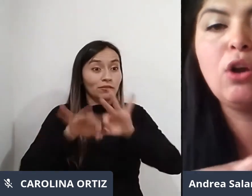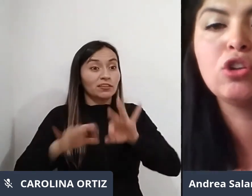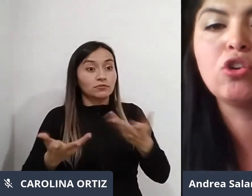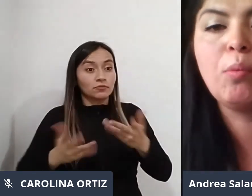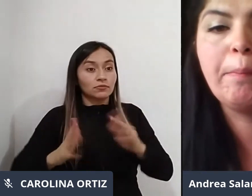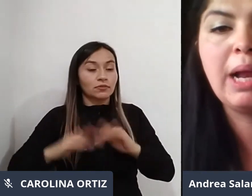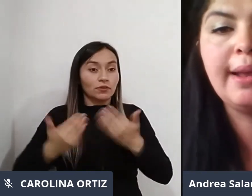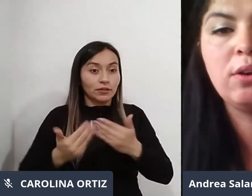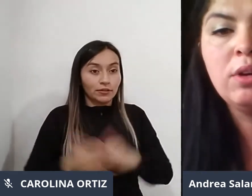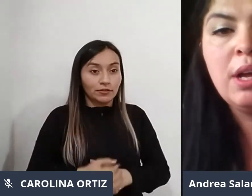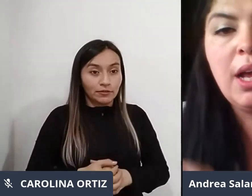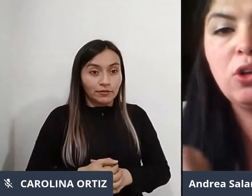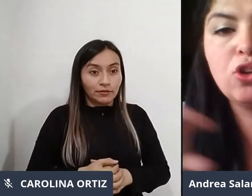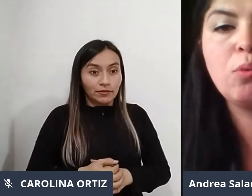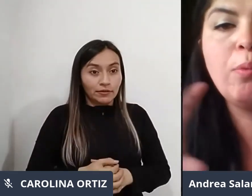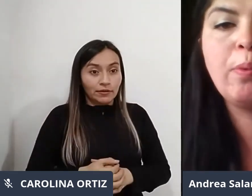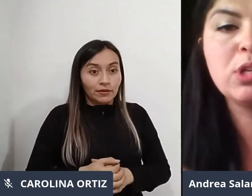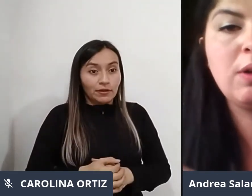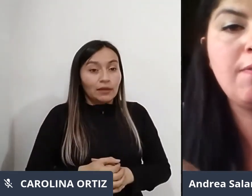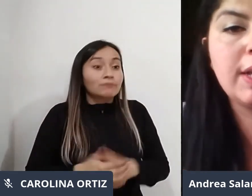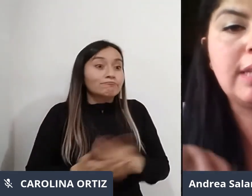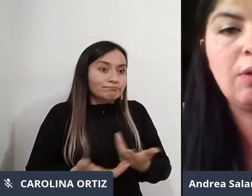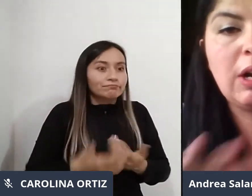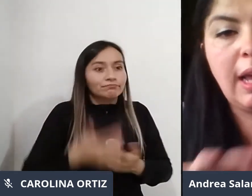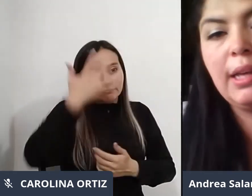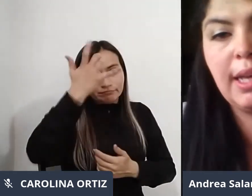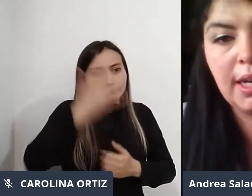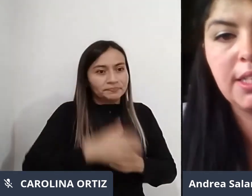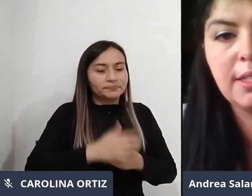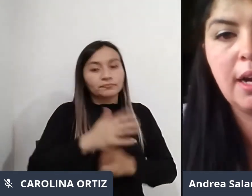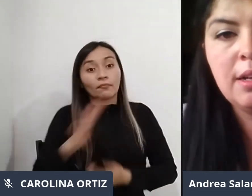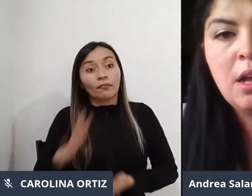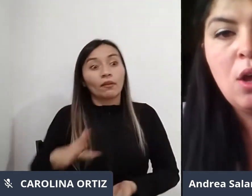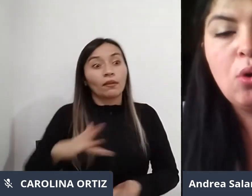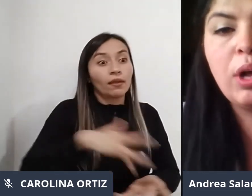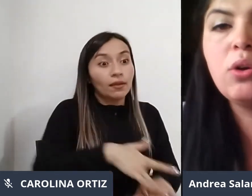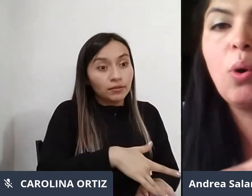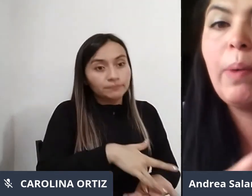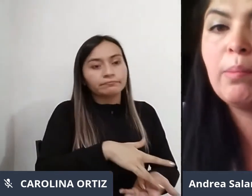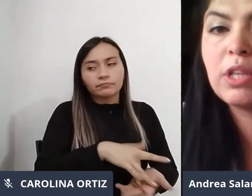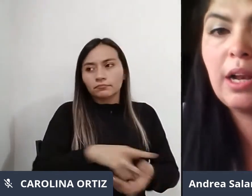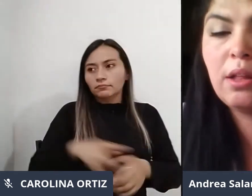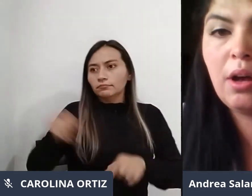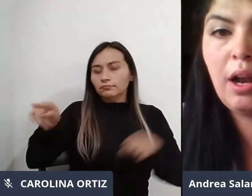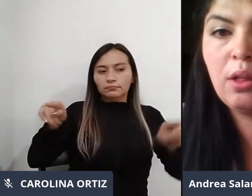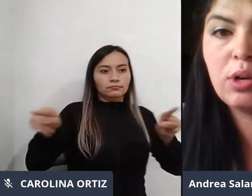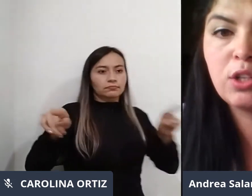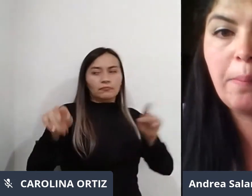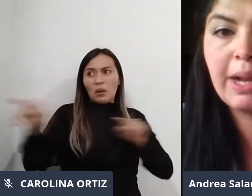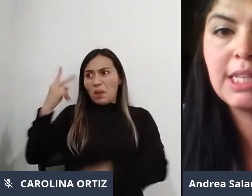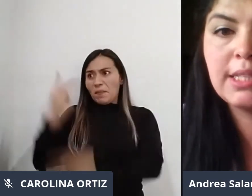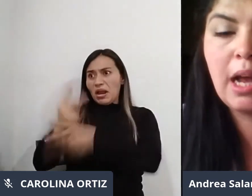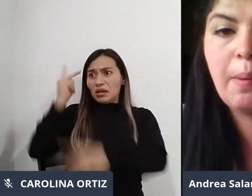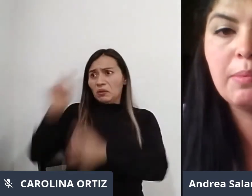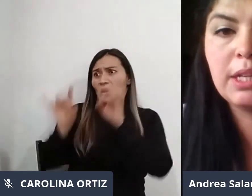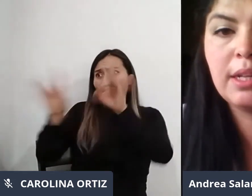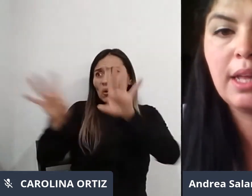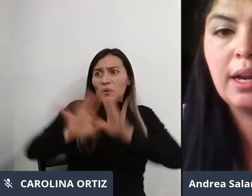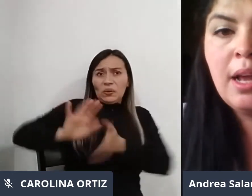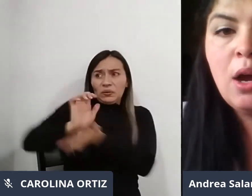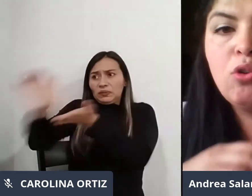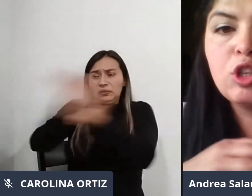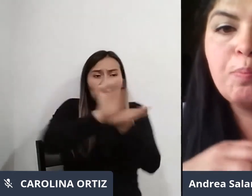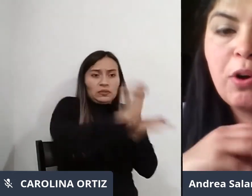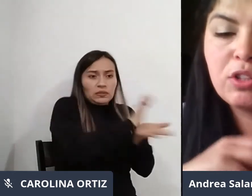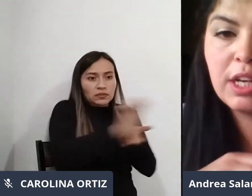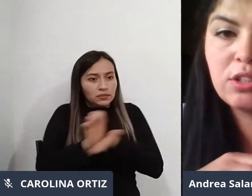nos ha vendido al otro como un peligro, el otro como un posible infectado al que hay que rechazar, cuando volvamos a la educación presencial vamos a